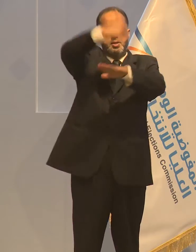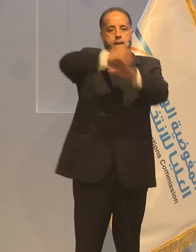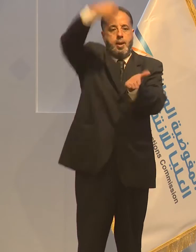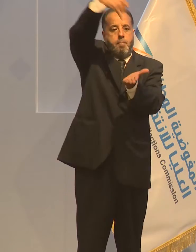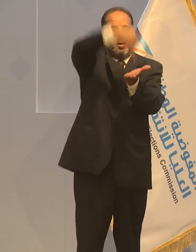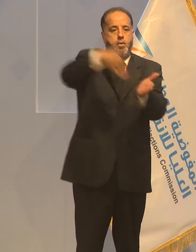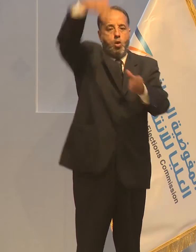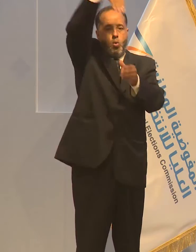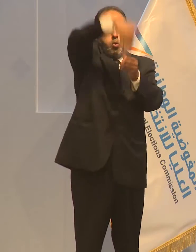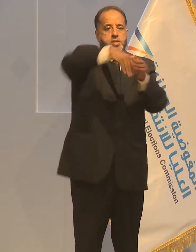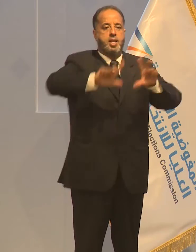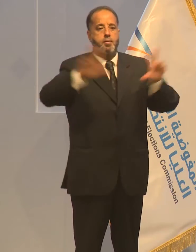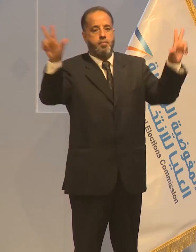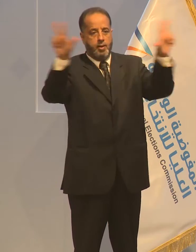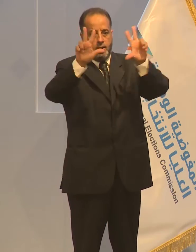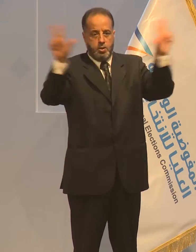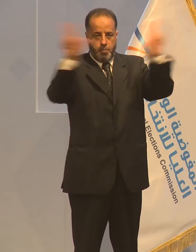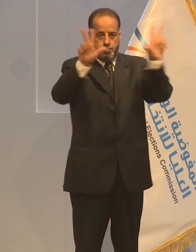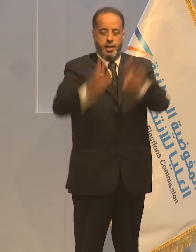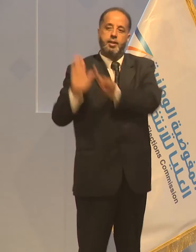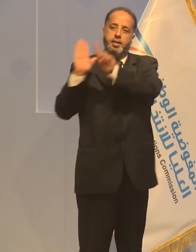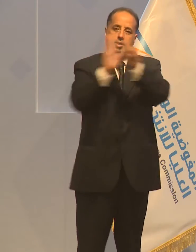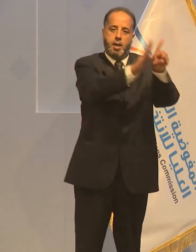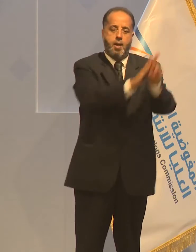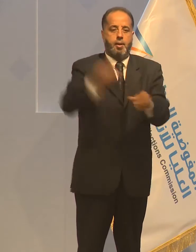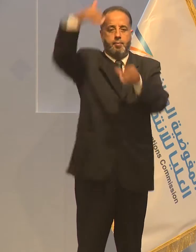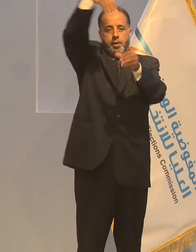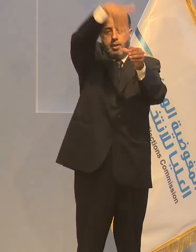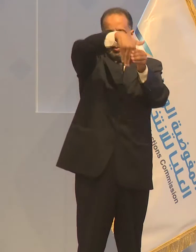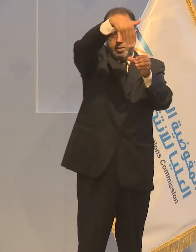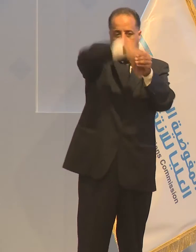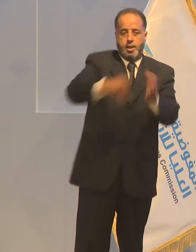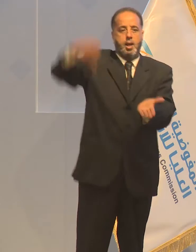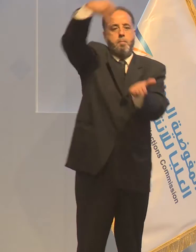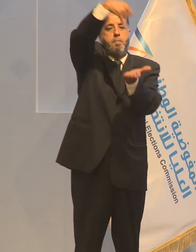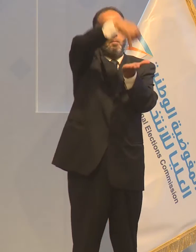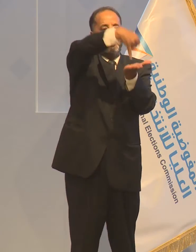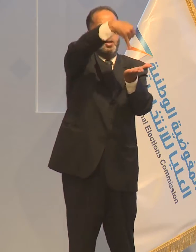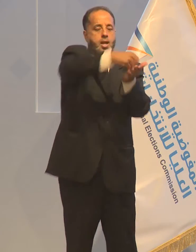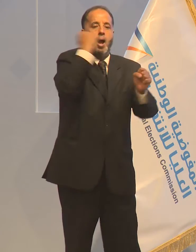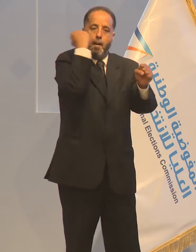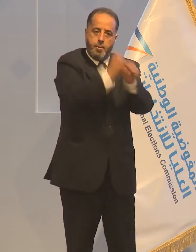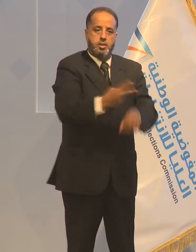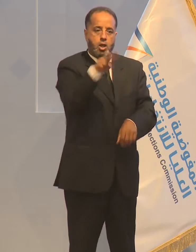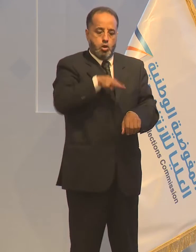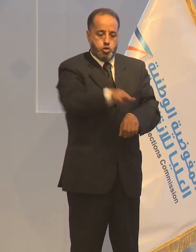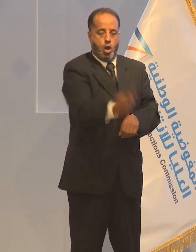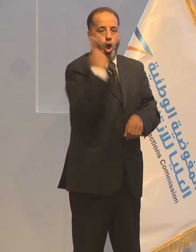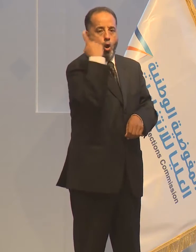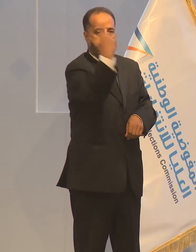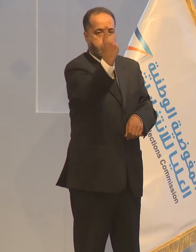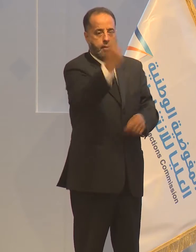مركز إعلامي سميناه المركز الإعلامي لدعم العملية الانتخابية. المركز هذا حيخدم على مسارين، المسار